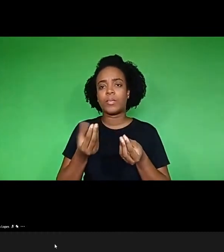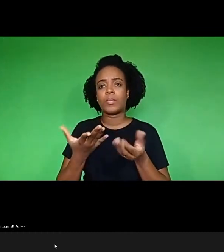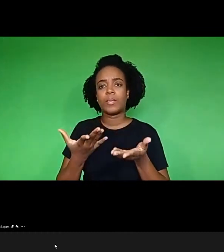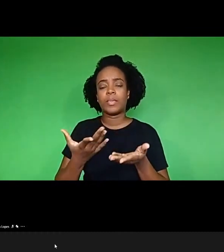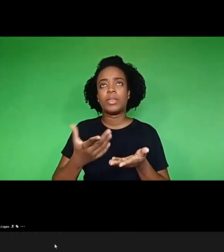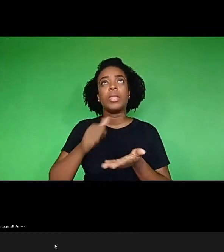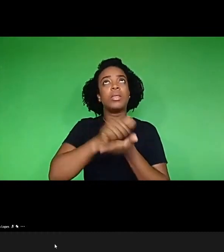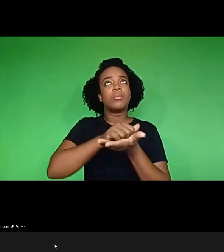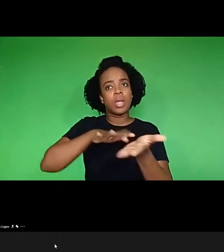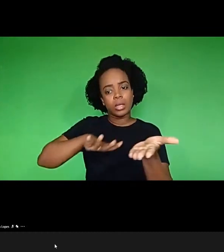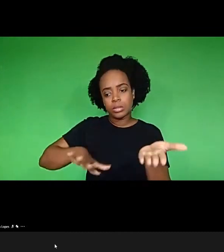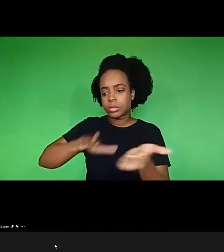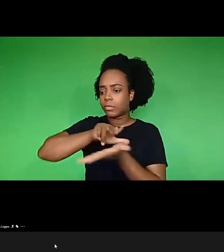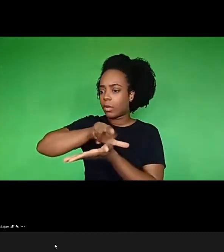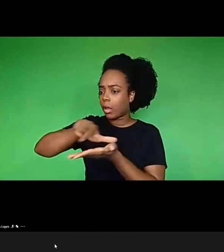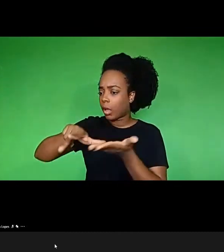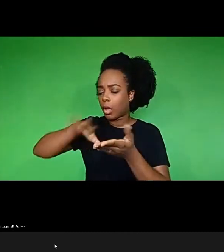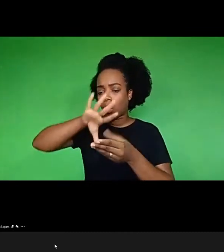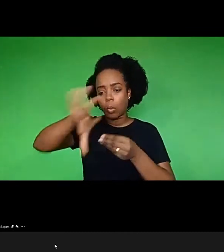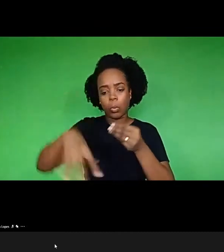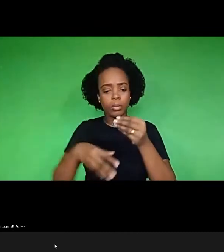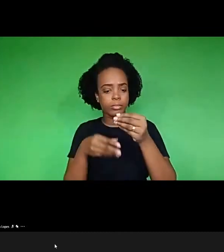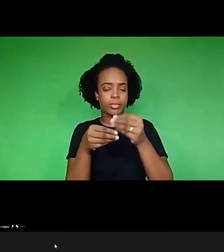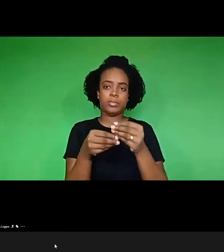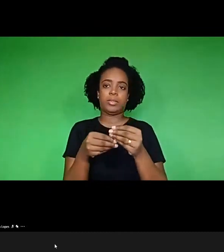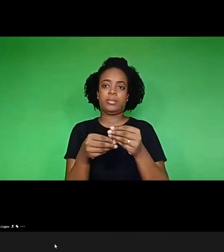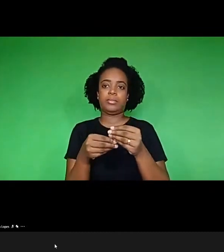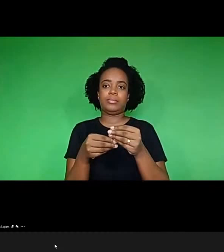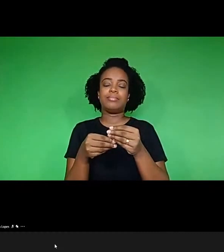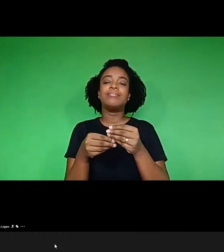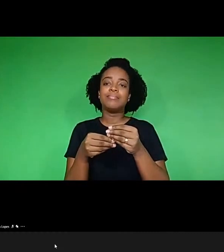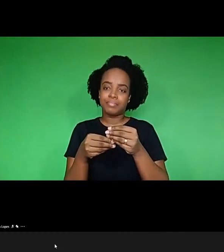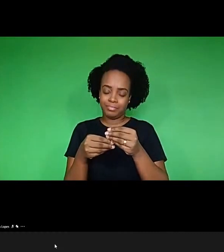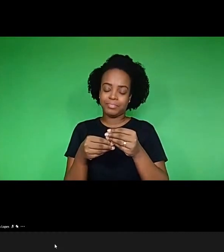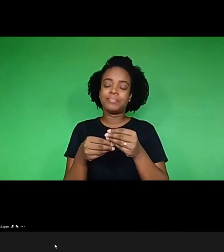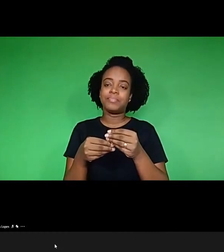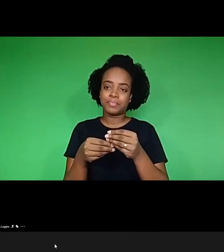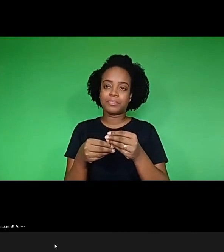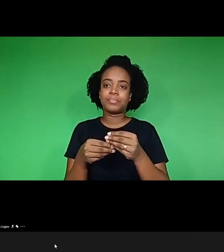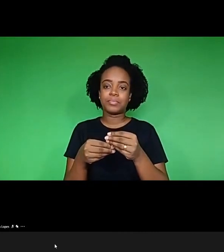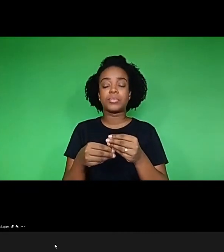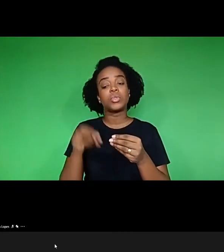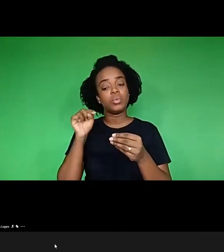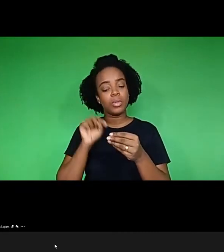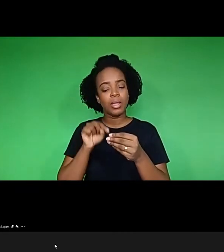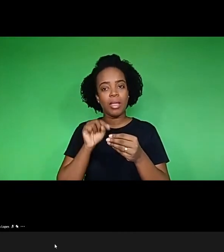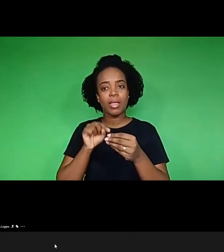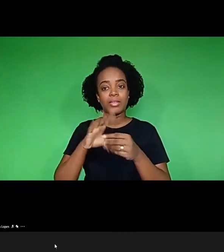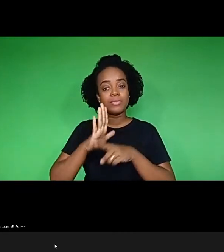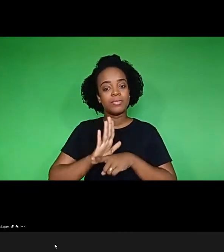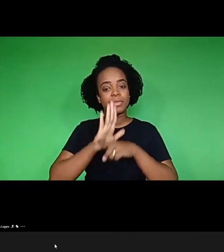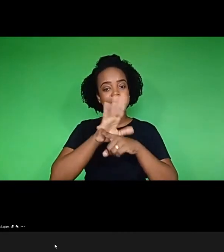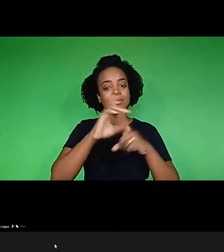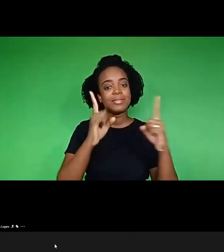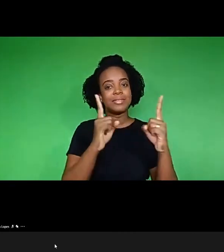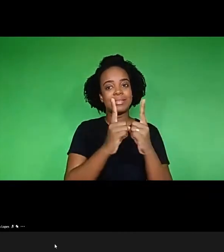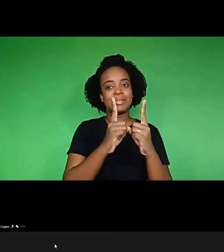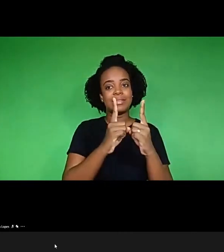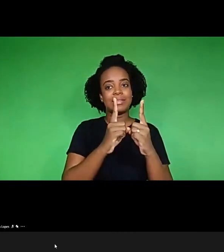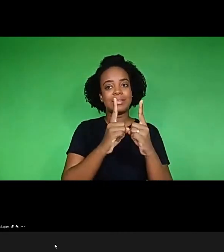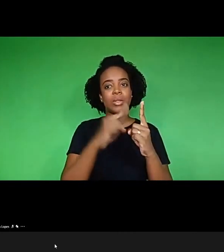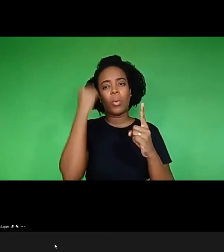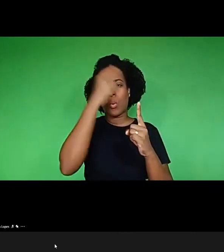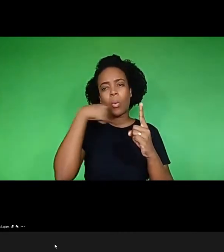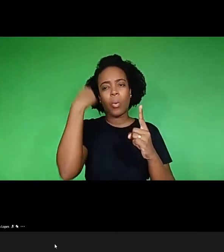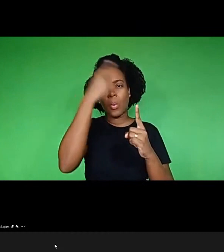atividades complementando, né, principalmente as atividades síncronas, que elas vão poder ser desenvolvidas durante toda a